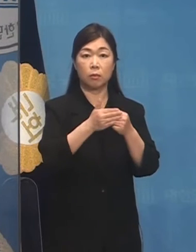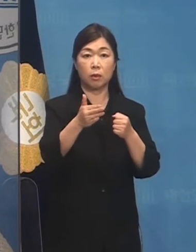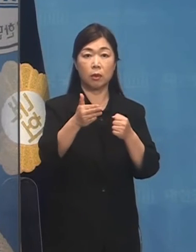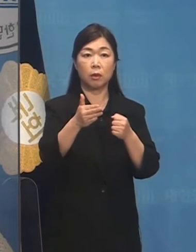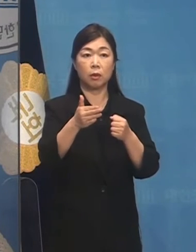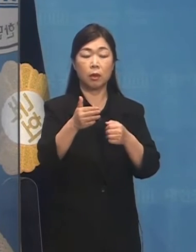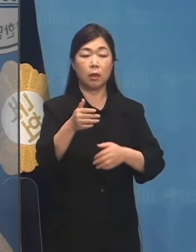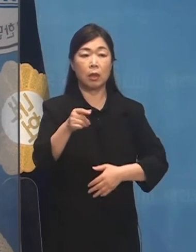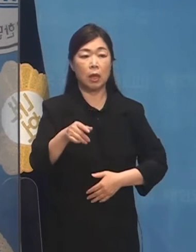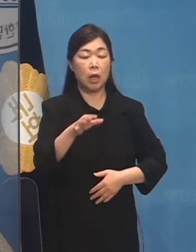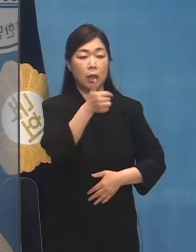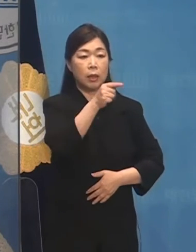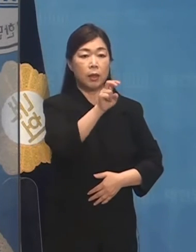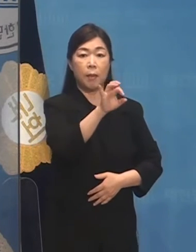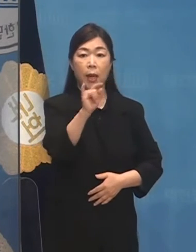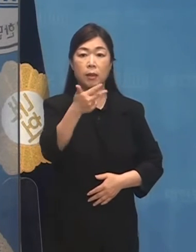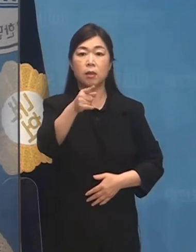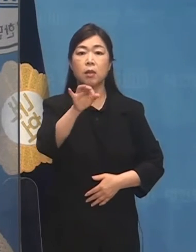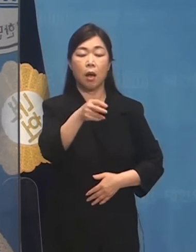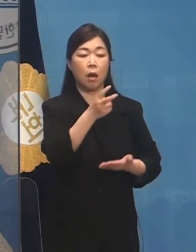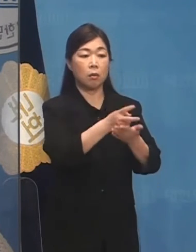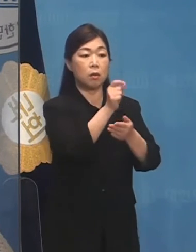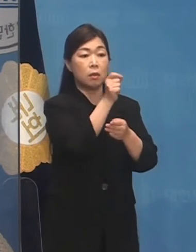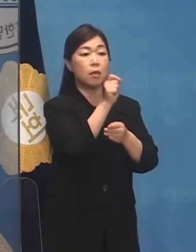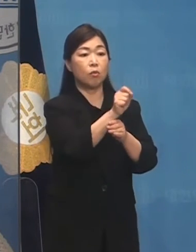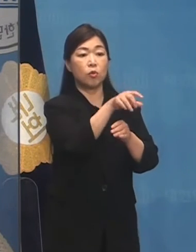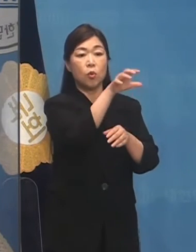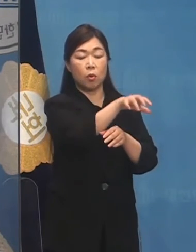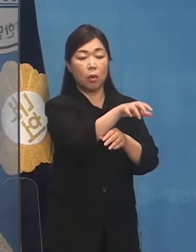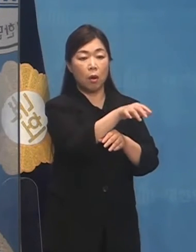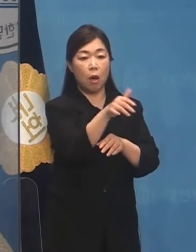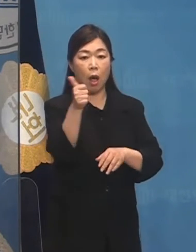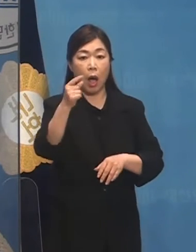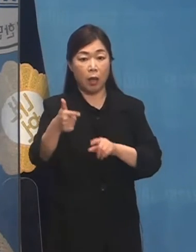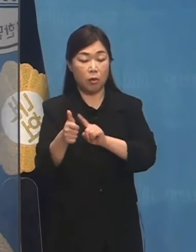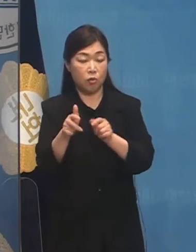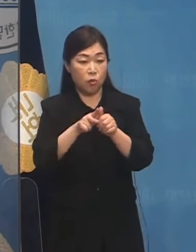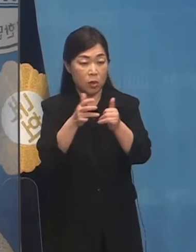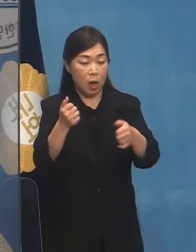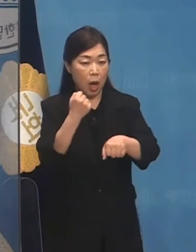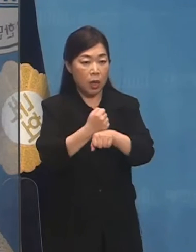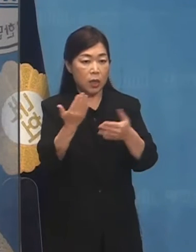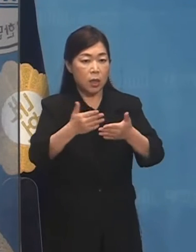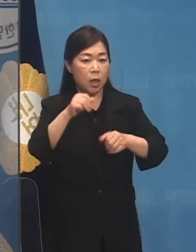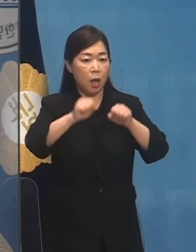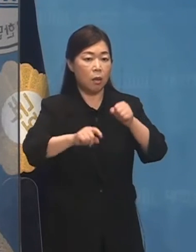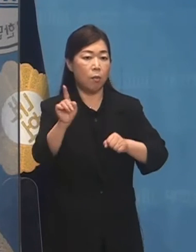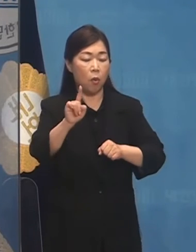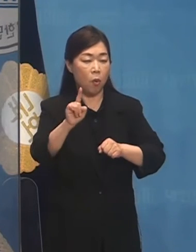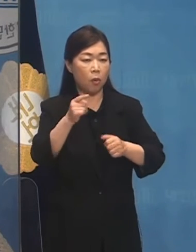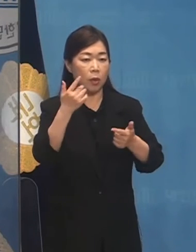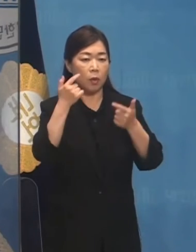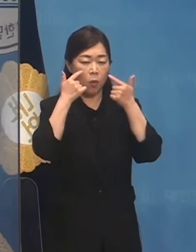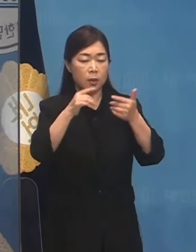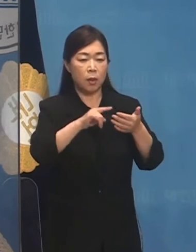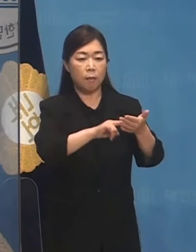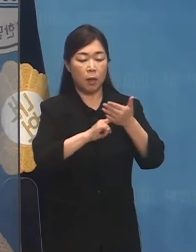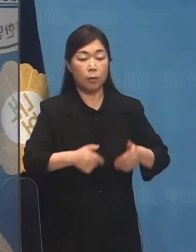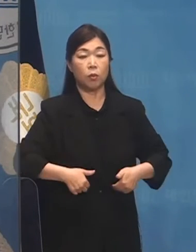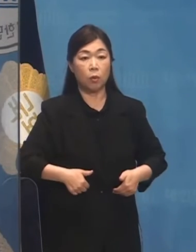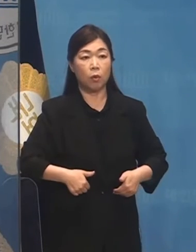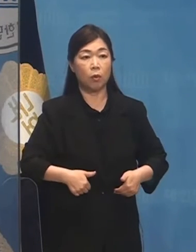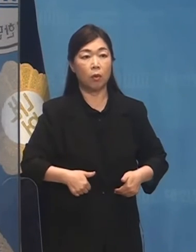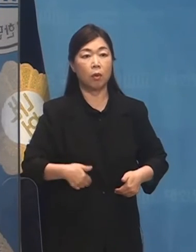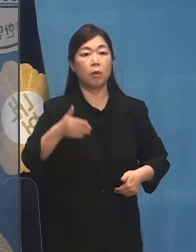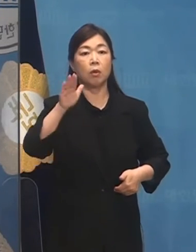때문에 김앤장에서 한덕수 후보자가 어떤 업무를 했는지 이 부분은 밝혀져야 합니다.